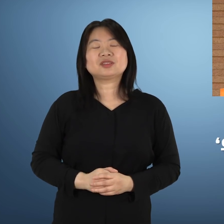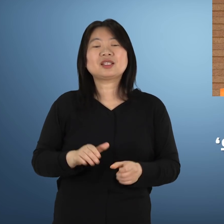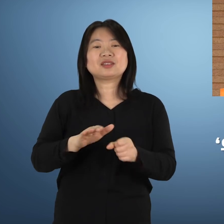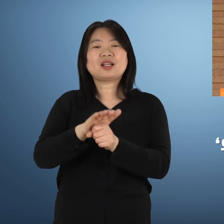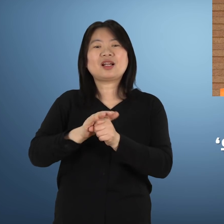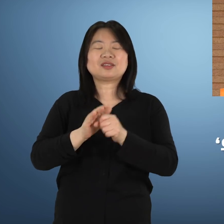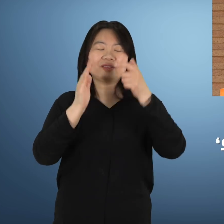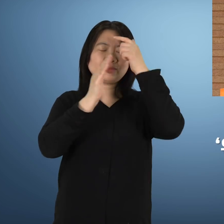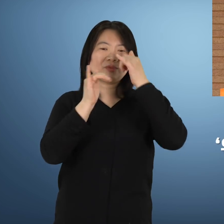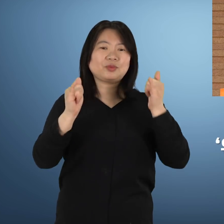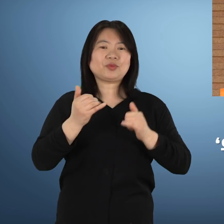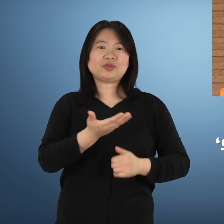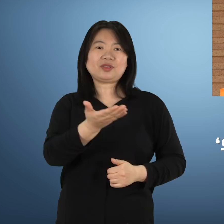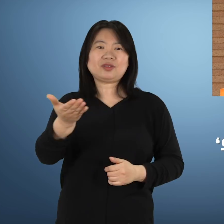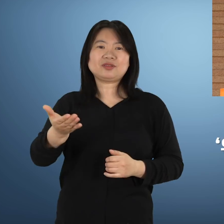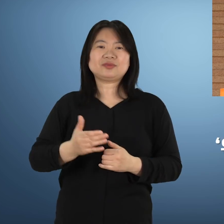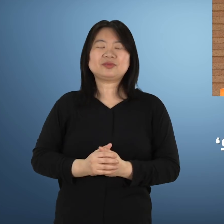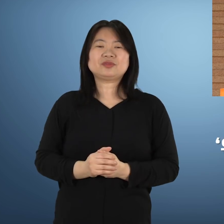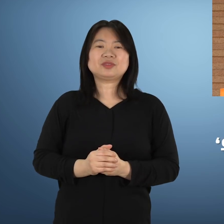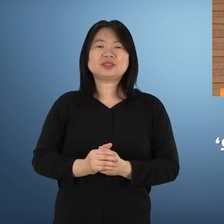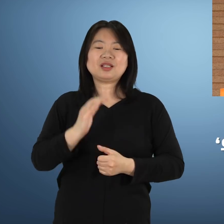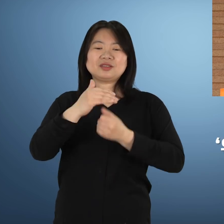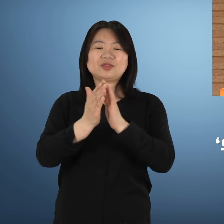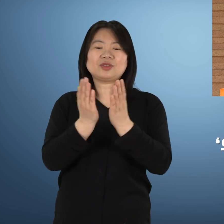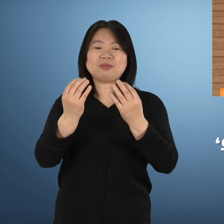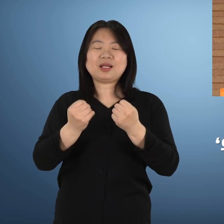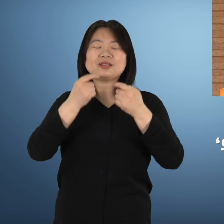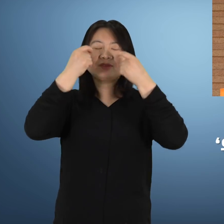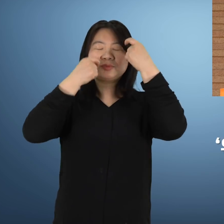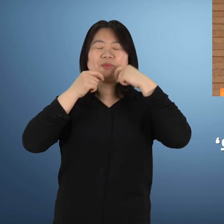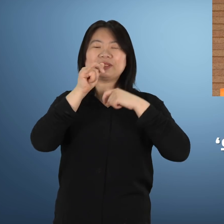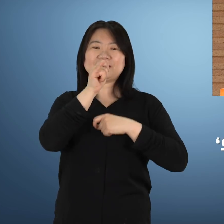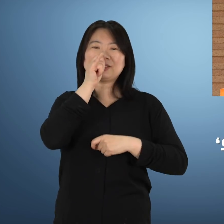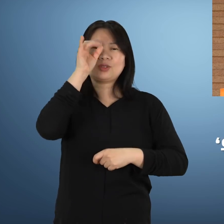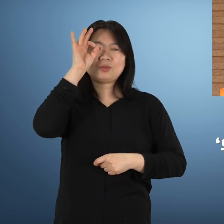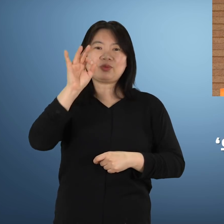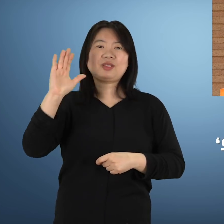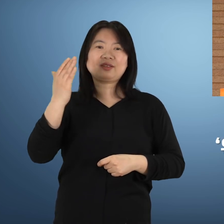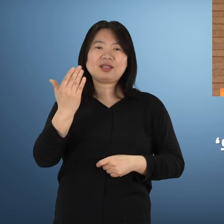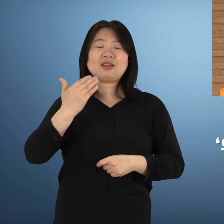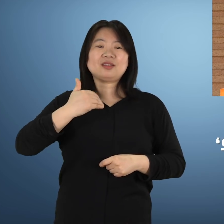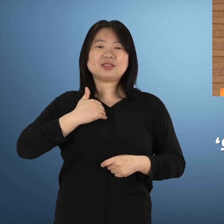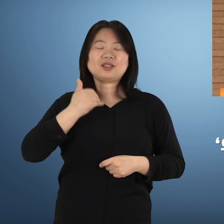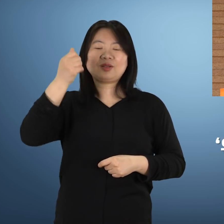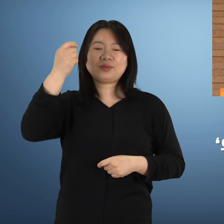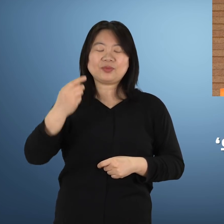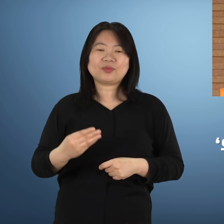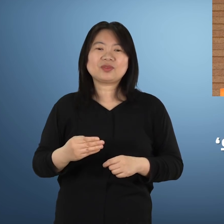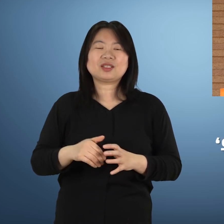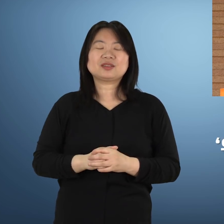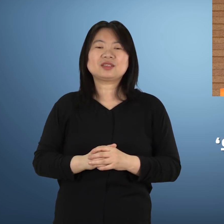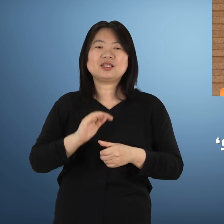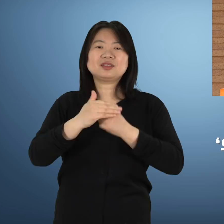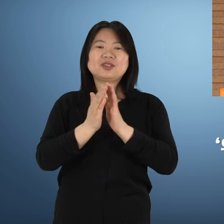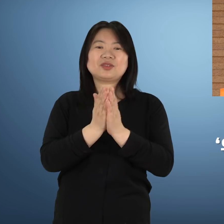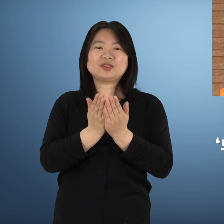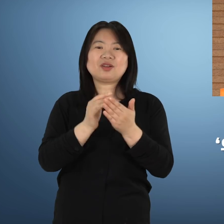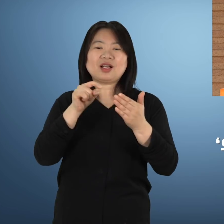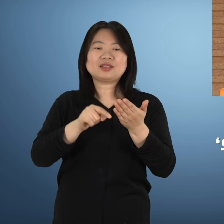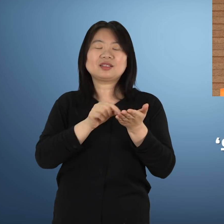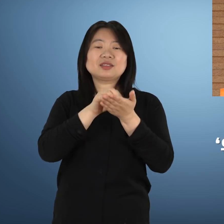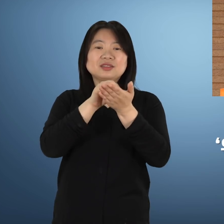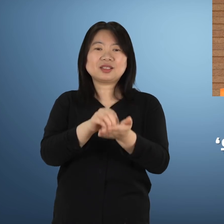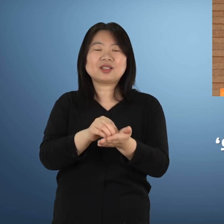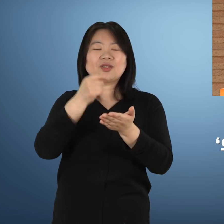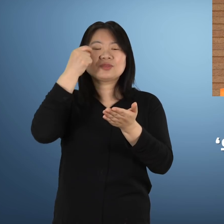사랑하는 성도 여러분, 성경에도 많은 눈물이 있어요. 제가 몇 가지 성경상에 등장한